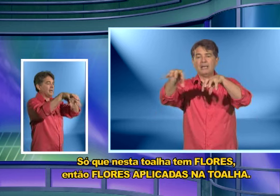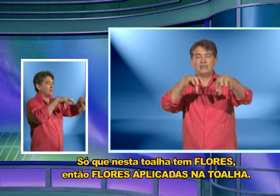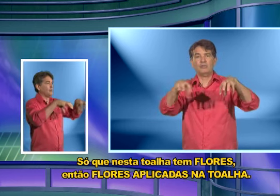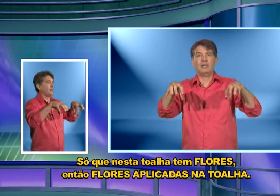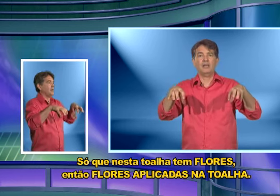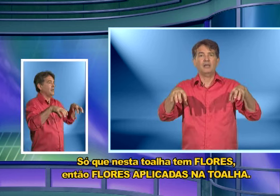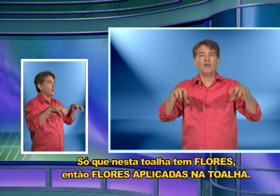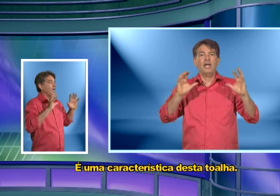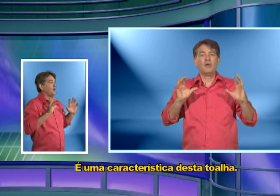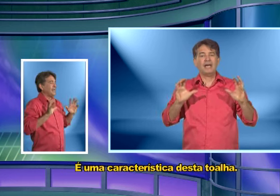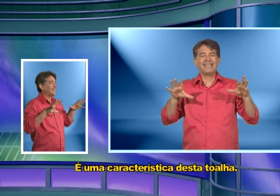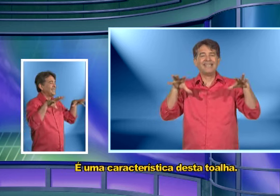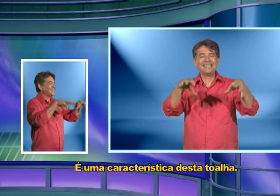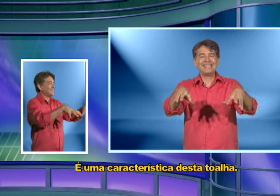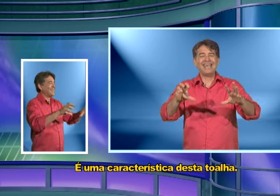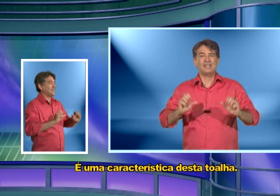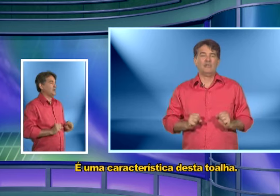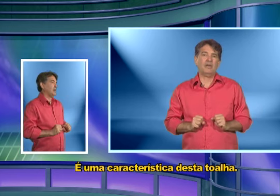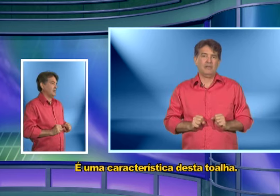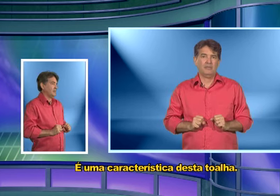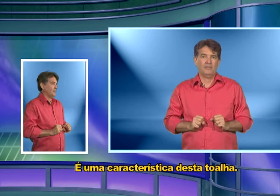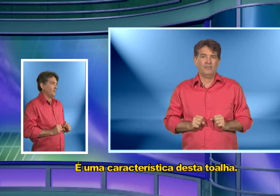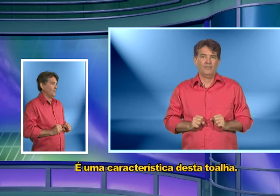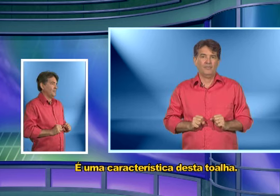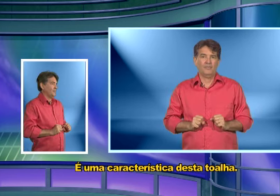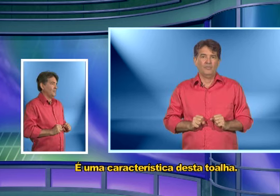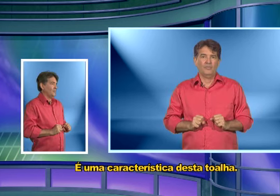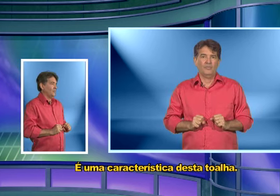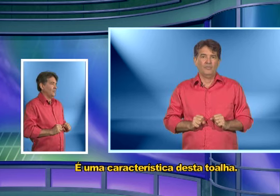aplicadas na toalha. É uma característica dessa toalha.